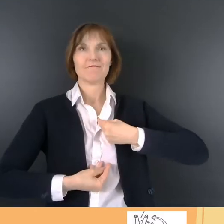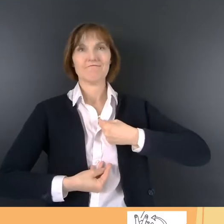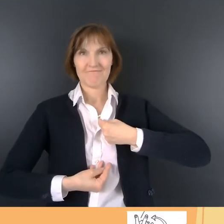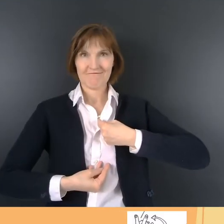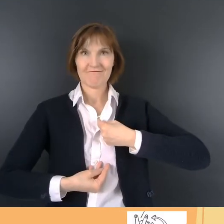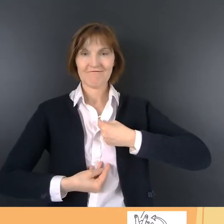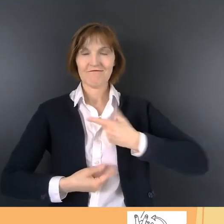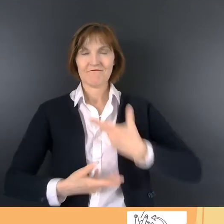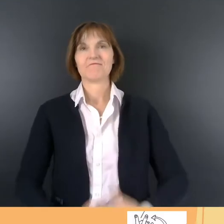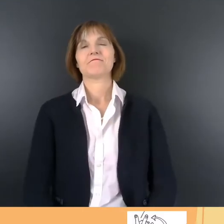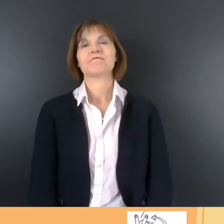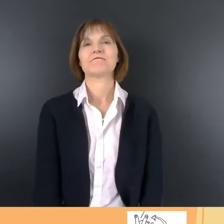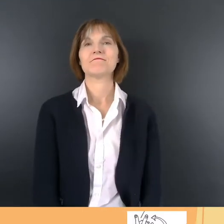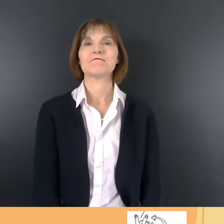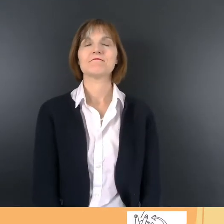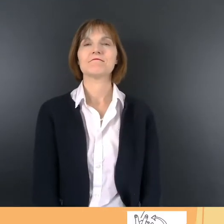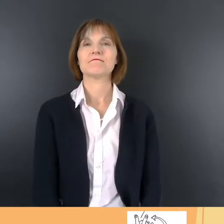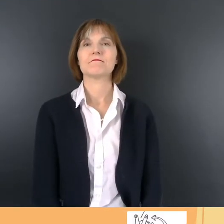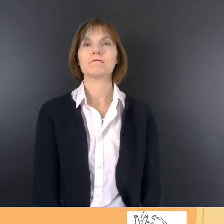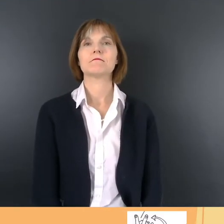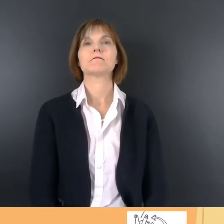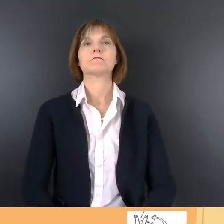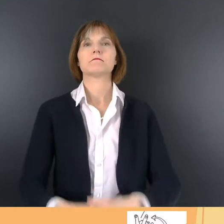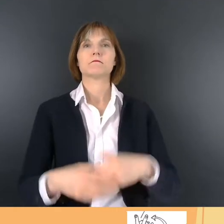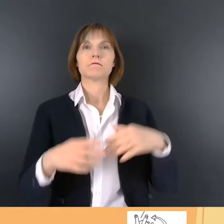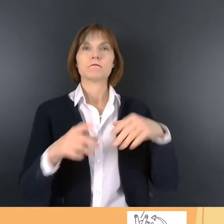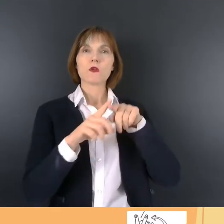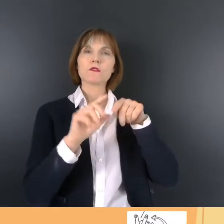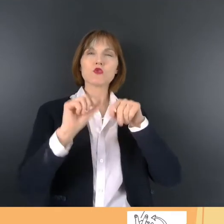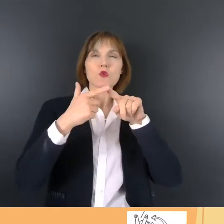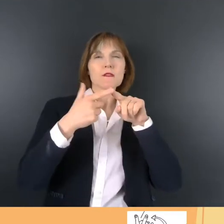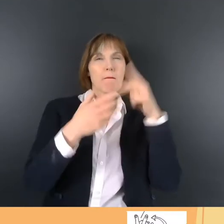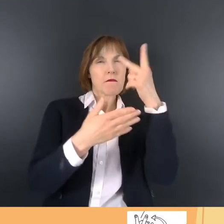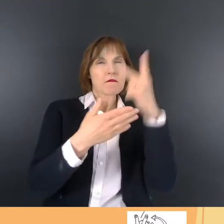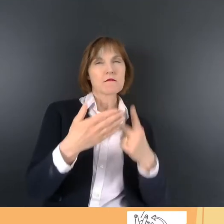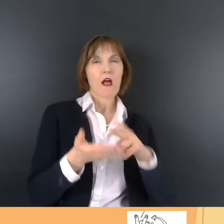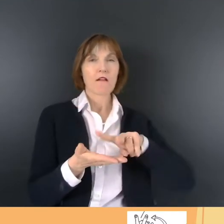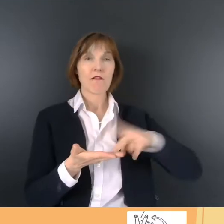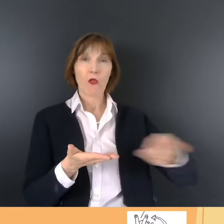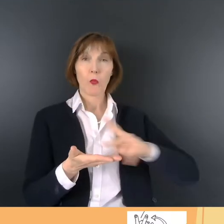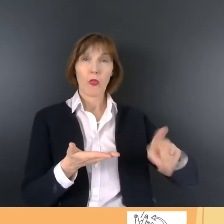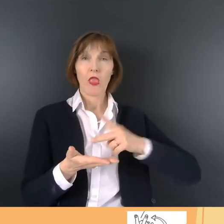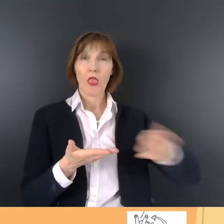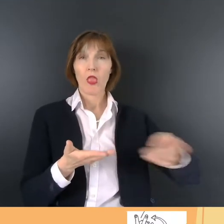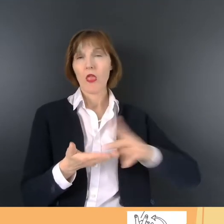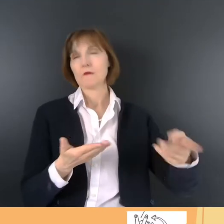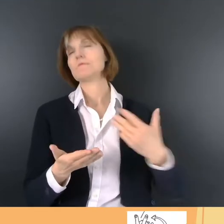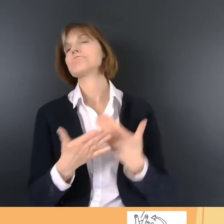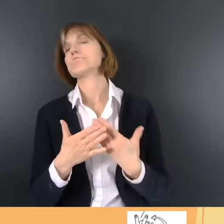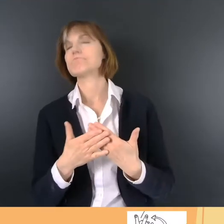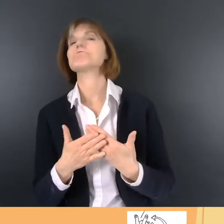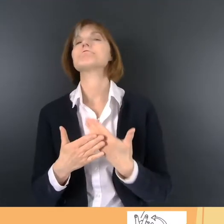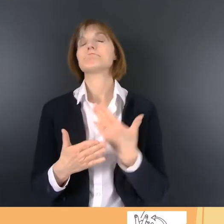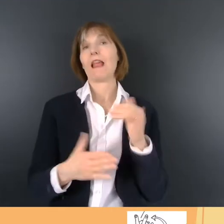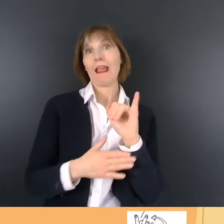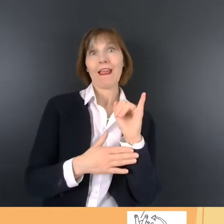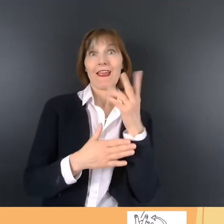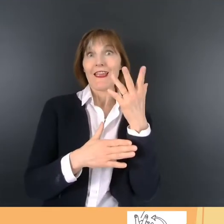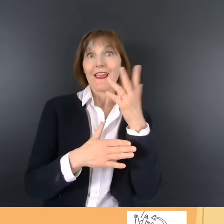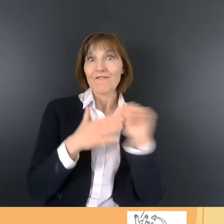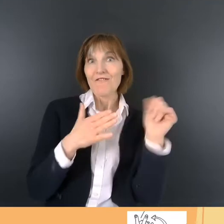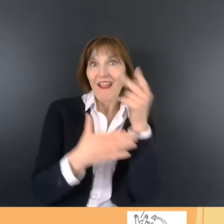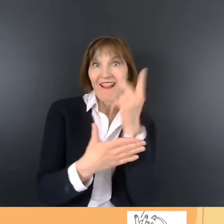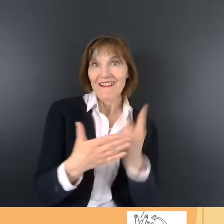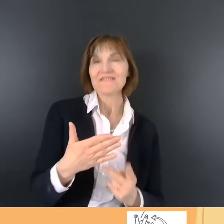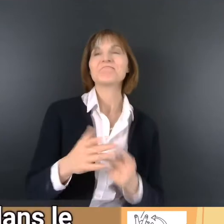vous me voyez, oui, voilà, accueil, et traduire. Donc, les dessins ont été faits par une personne qui